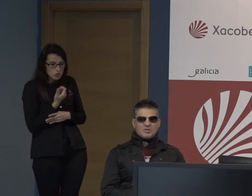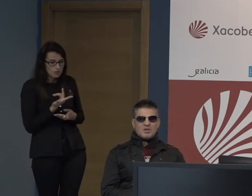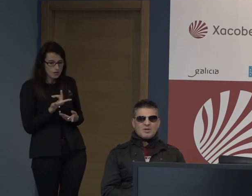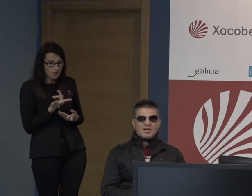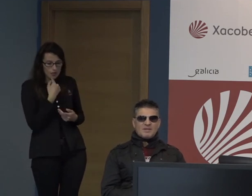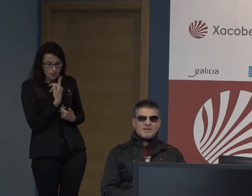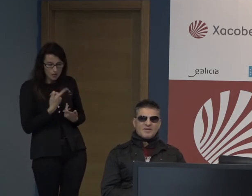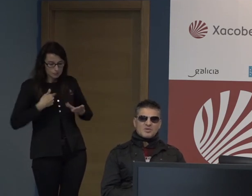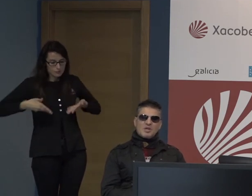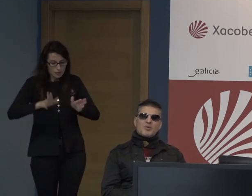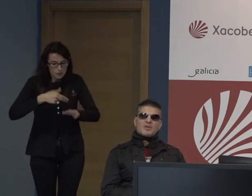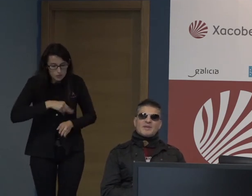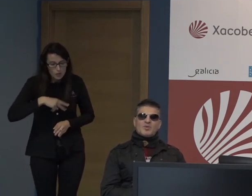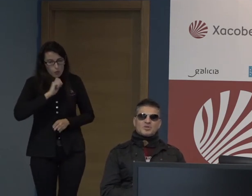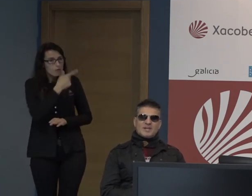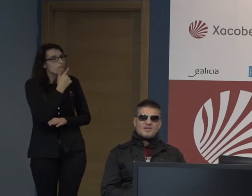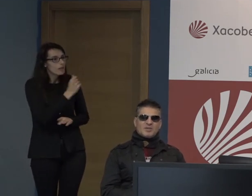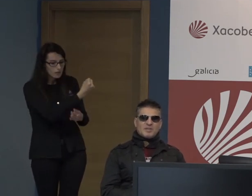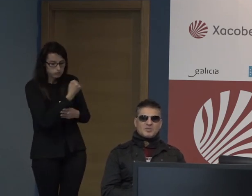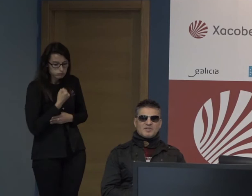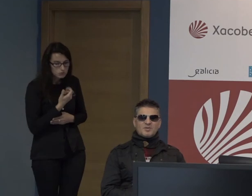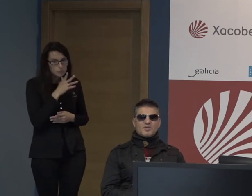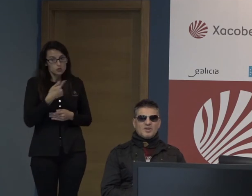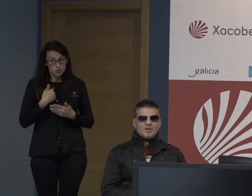menos realizarnos y poder demostrar lo